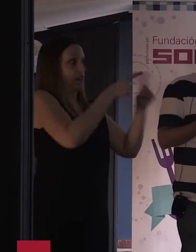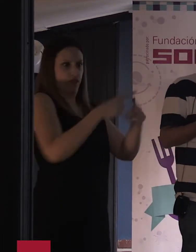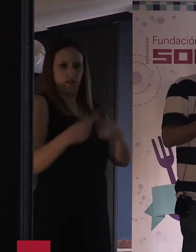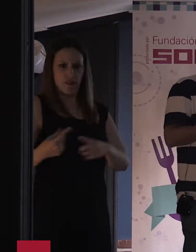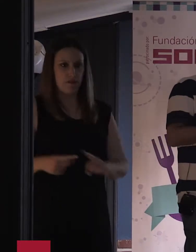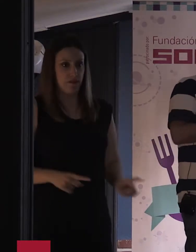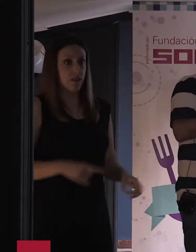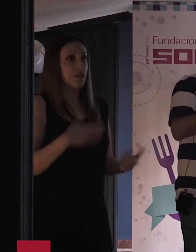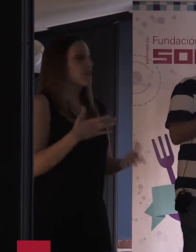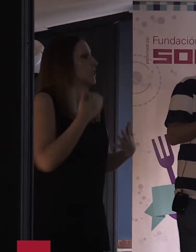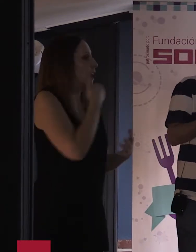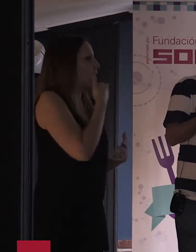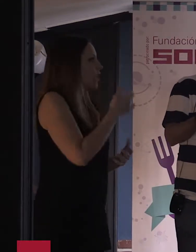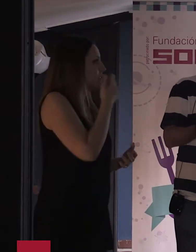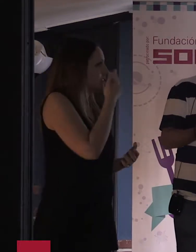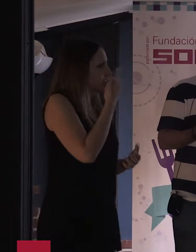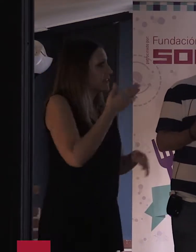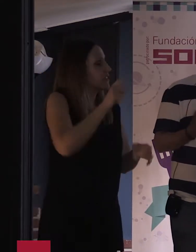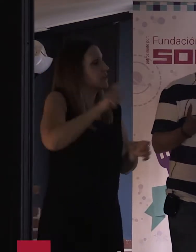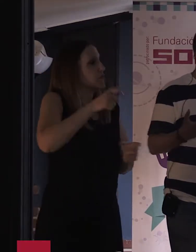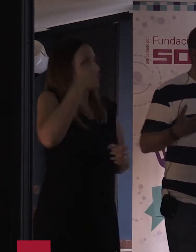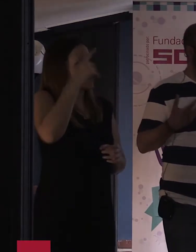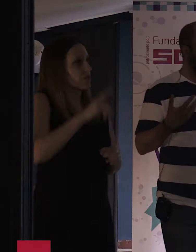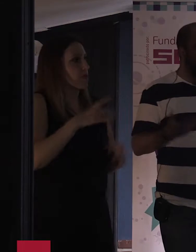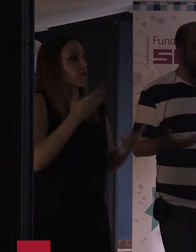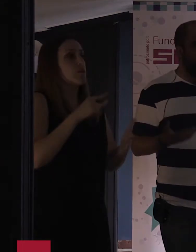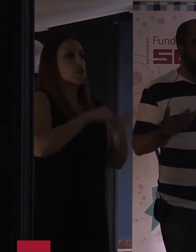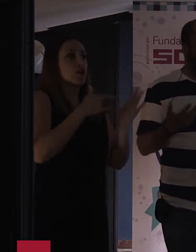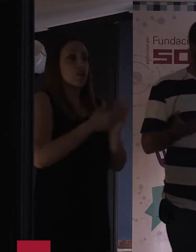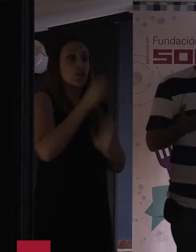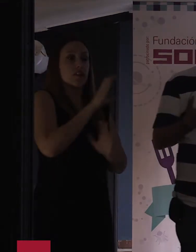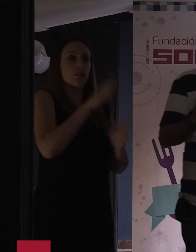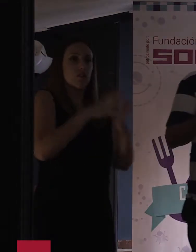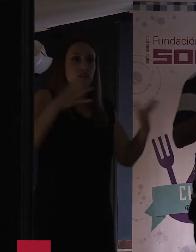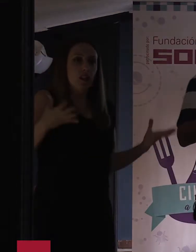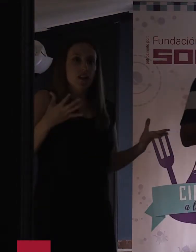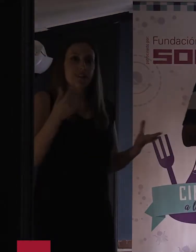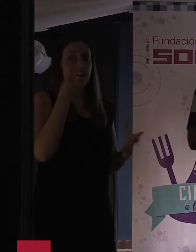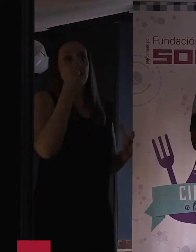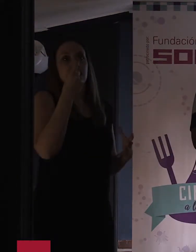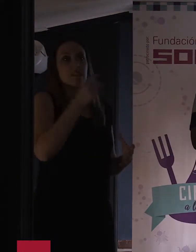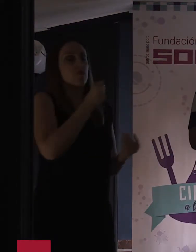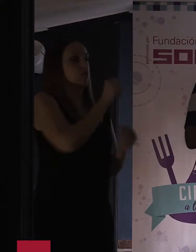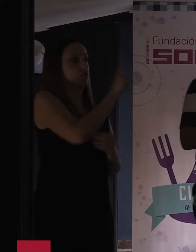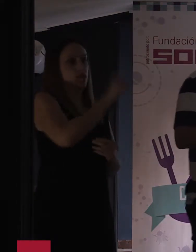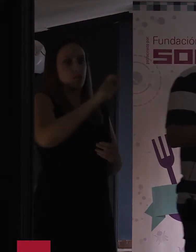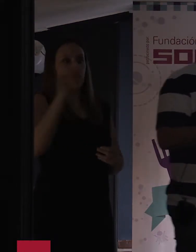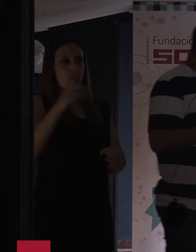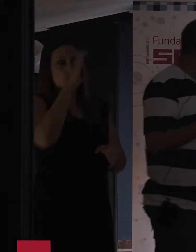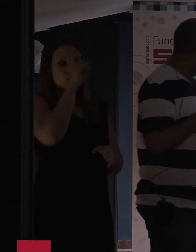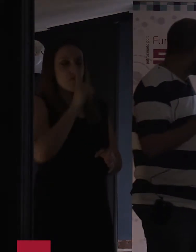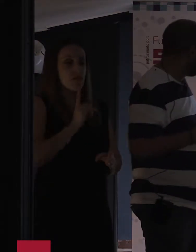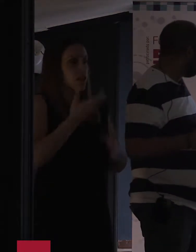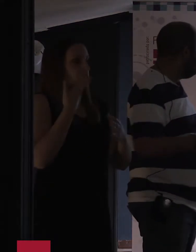Y eso es algo que creo que es interesante que la gente conozca. Los proyectos científicos grandes involucran a mucha gente de muchos perfiles